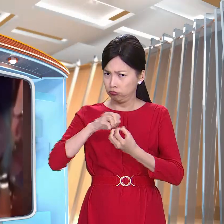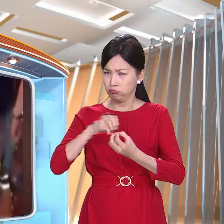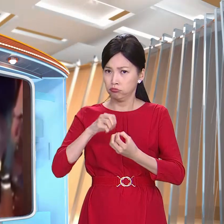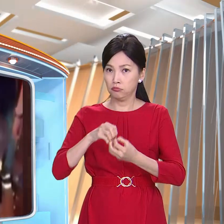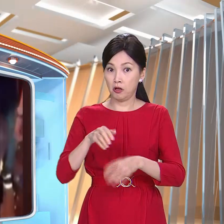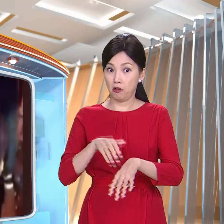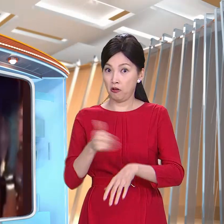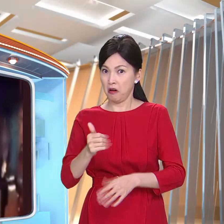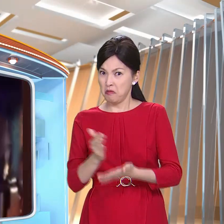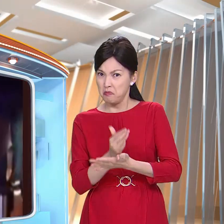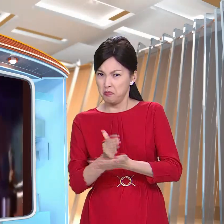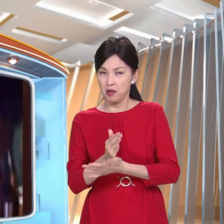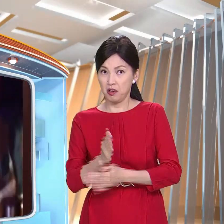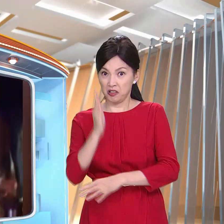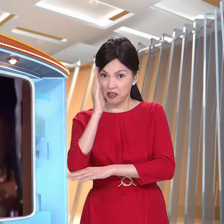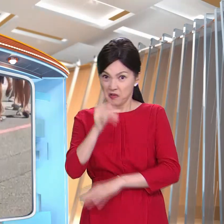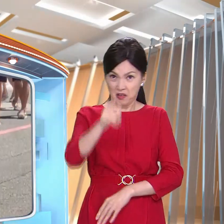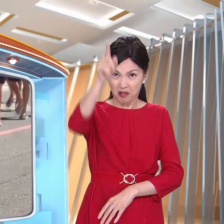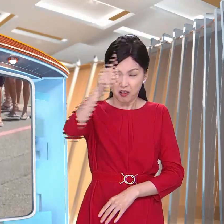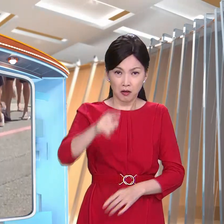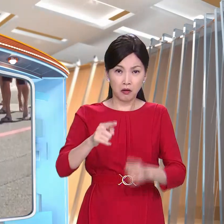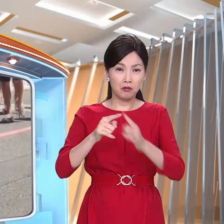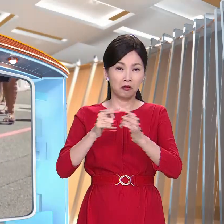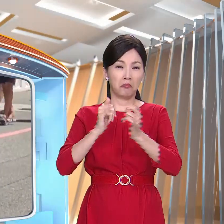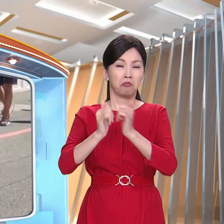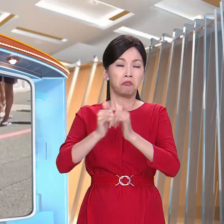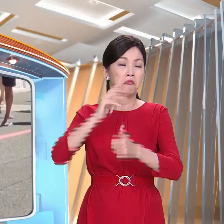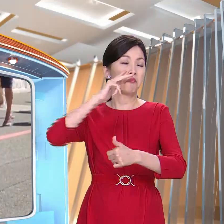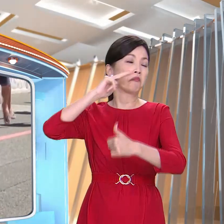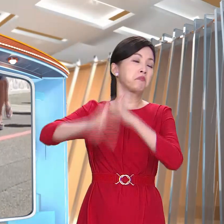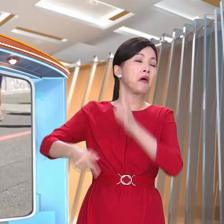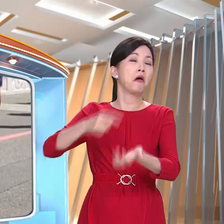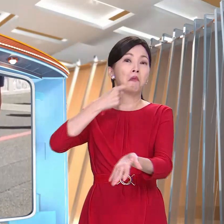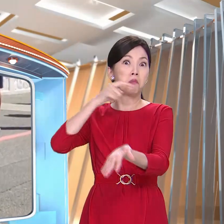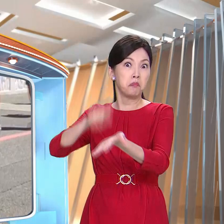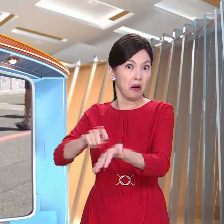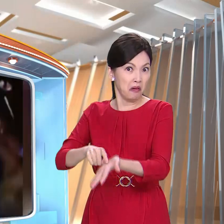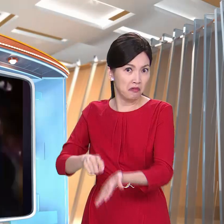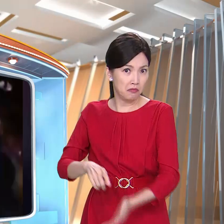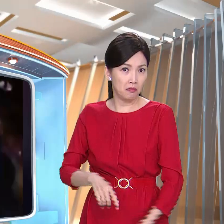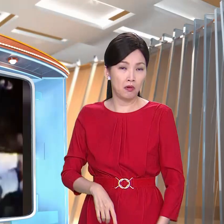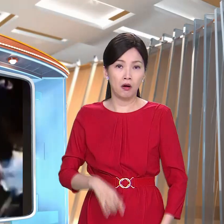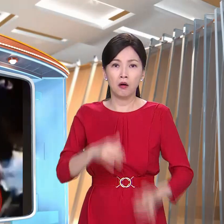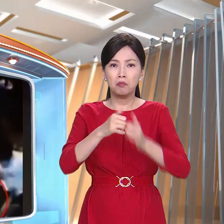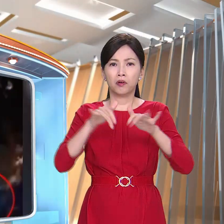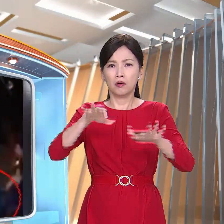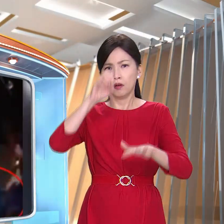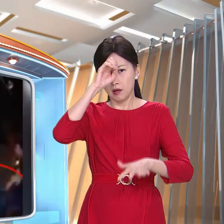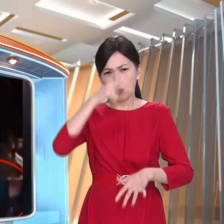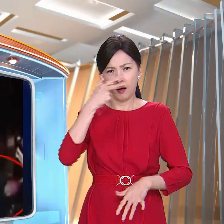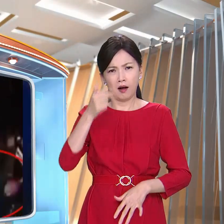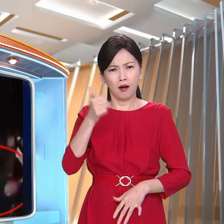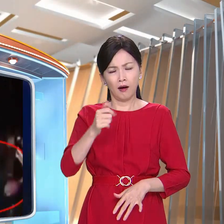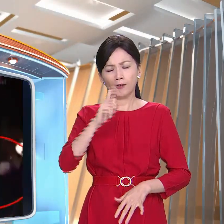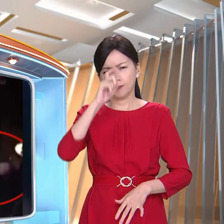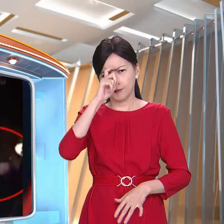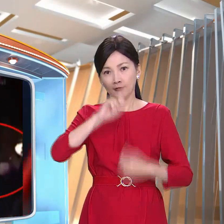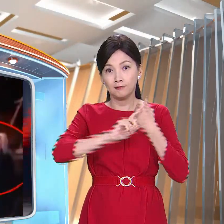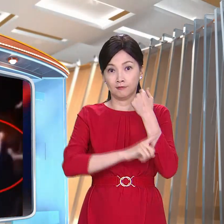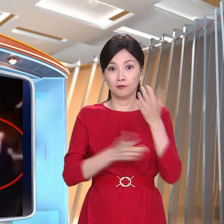而侯友宜也批评，政府是把人民当塑胶。对此，民进党赖清